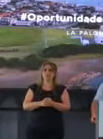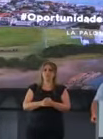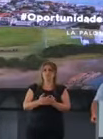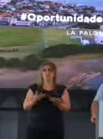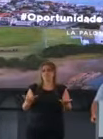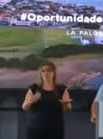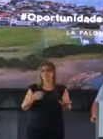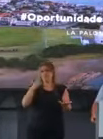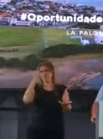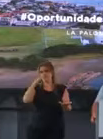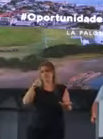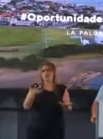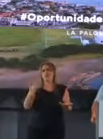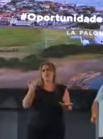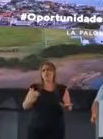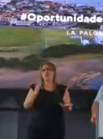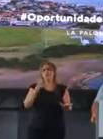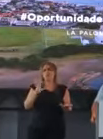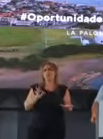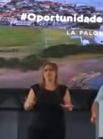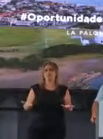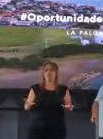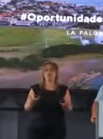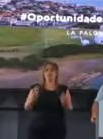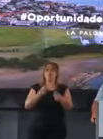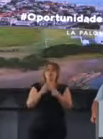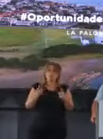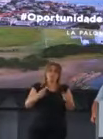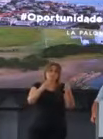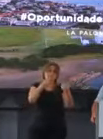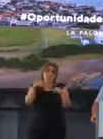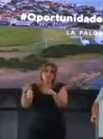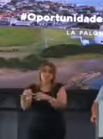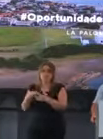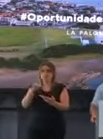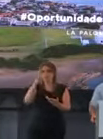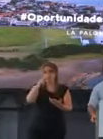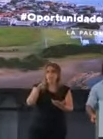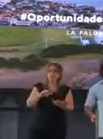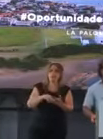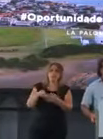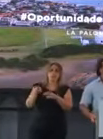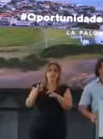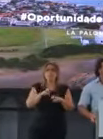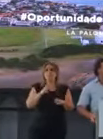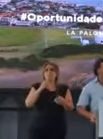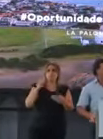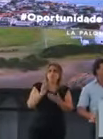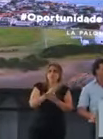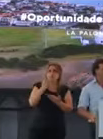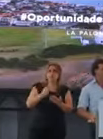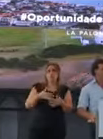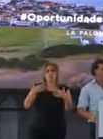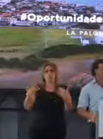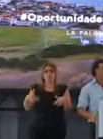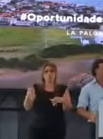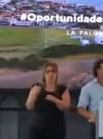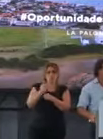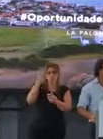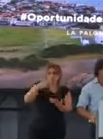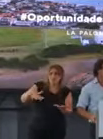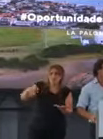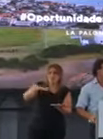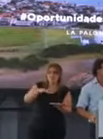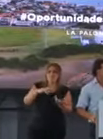Las tiene en el agro. En muchos rubros del agro somos productores de punta.